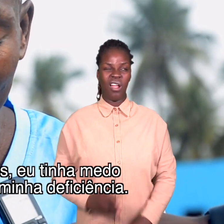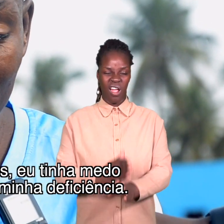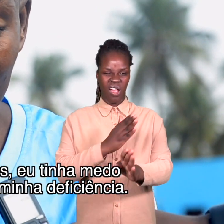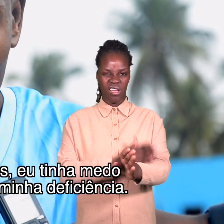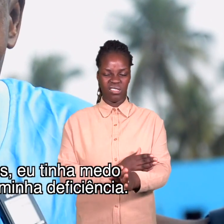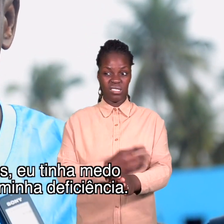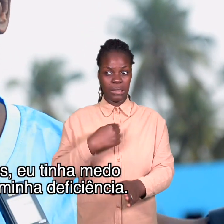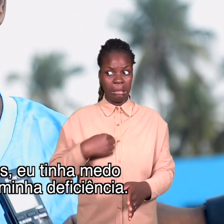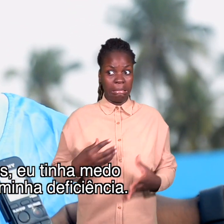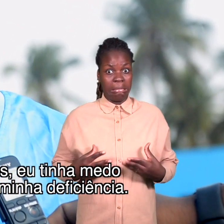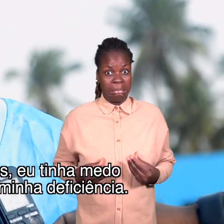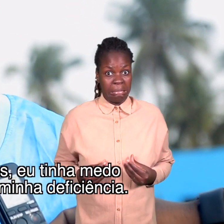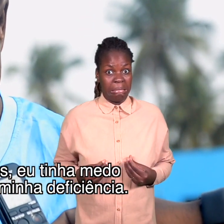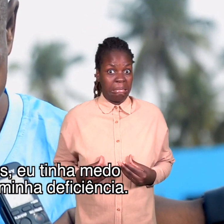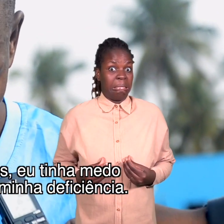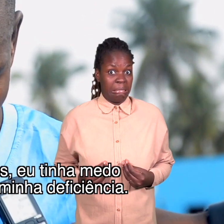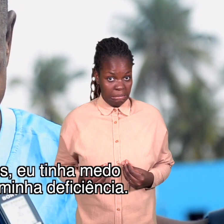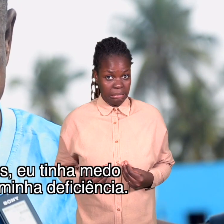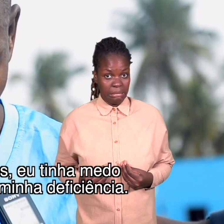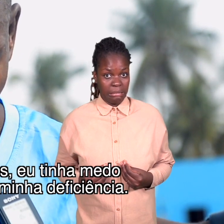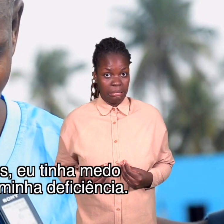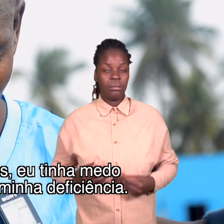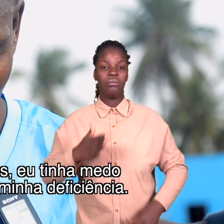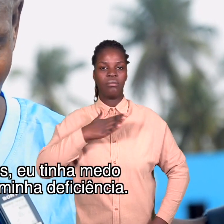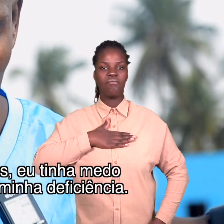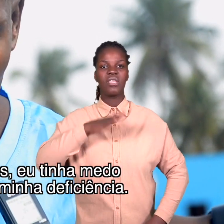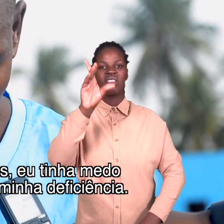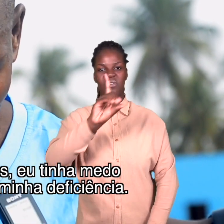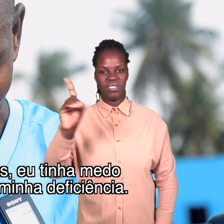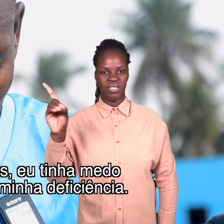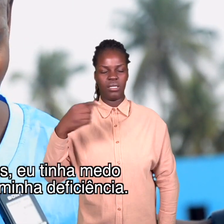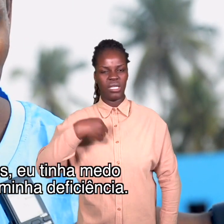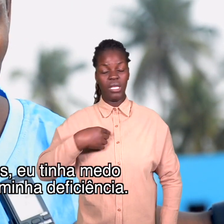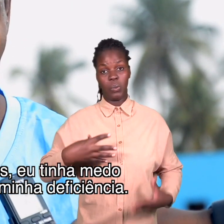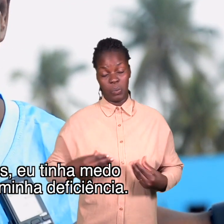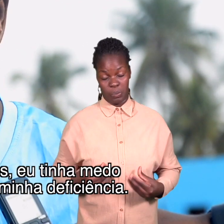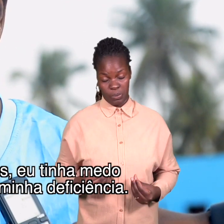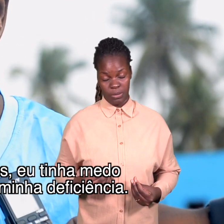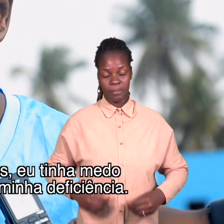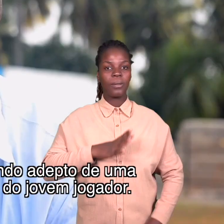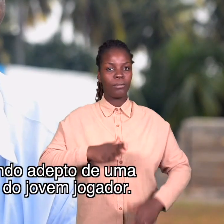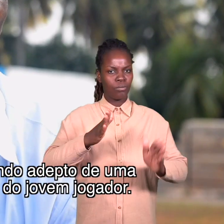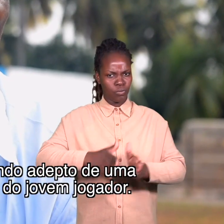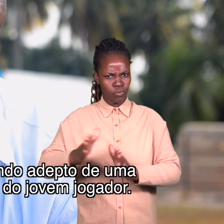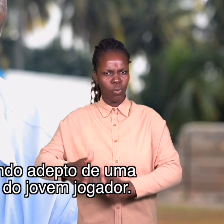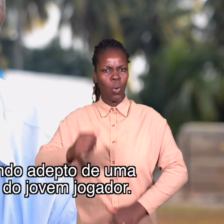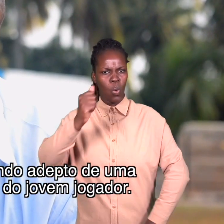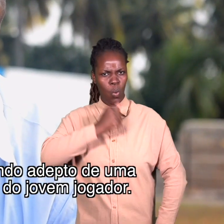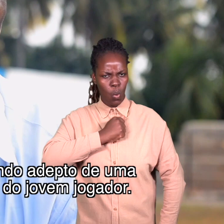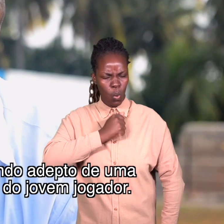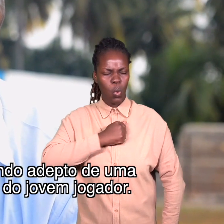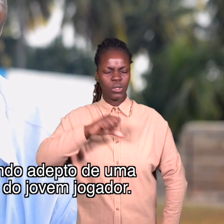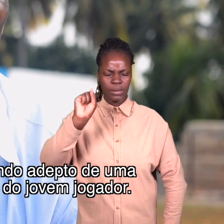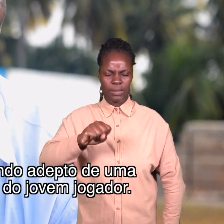verdade, às vezes tinha medo de mim mesmo. Sim. Por quê? Por causa da minha deficiência. Eric Nhanombe,